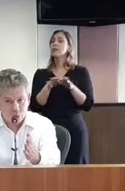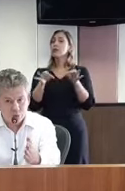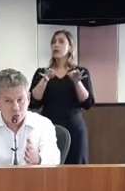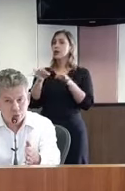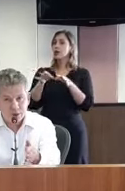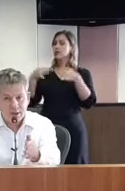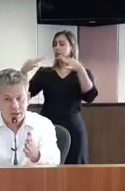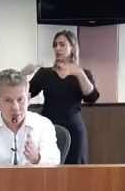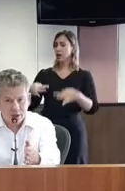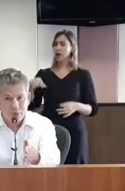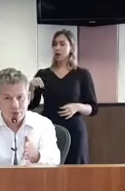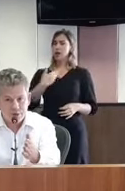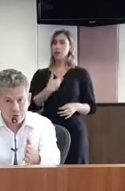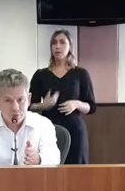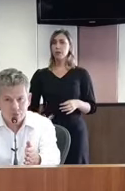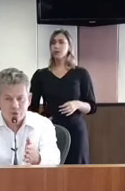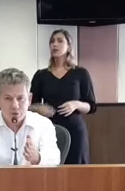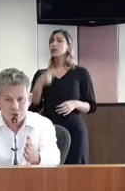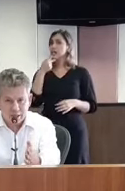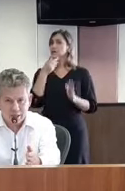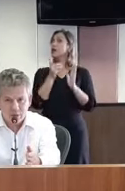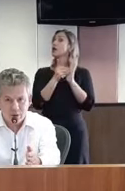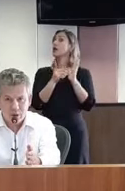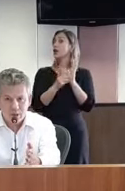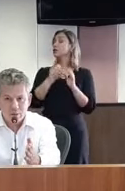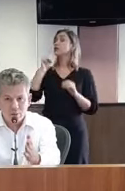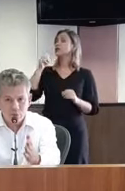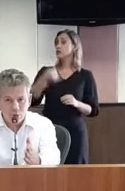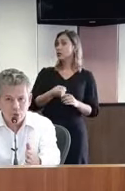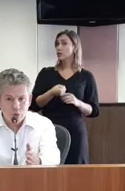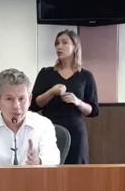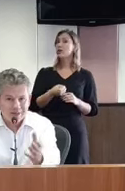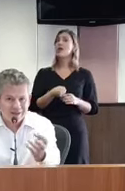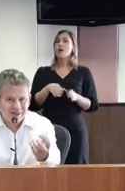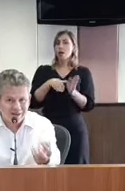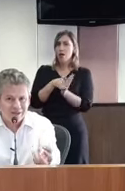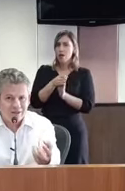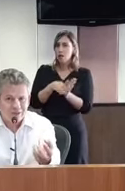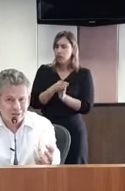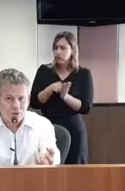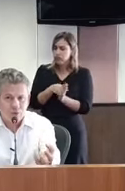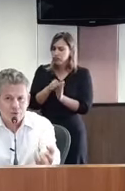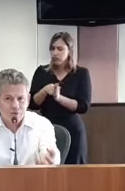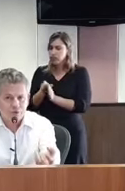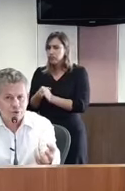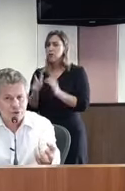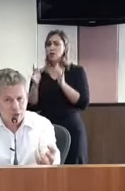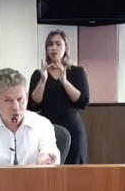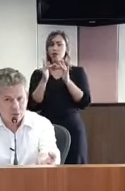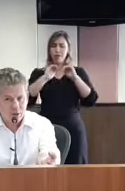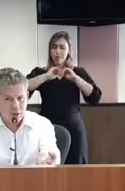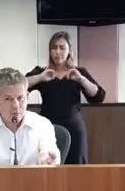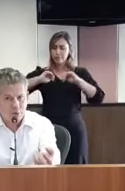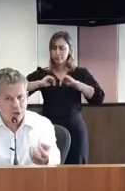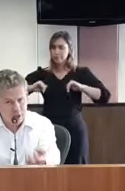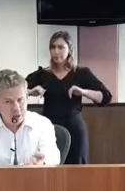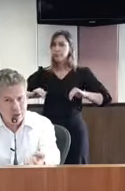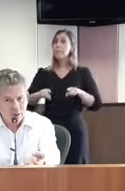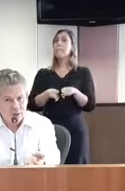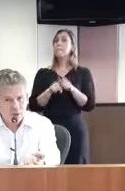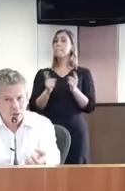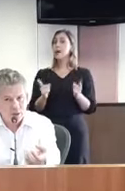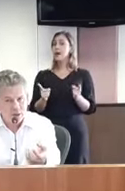Mato Grosso, nós determinamos, sim, governo do Estado, muito esta restrição do convívio social.